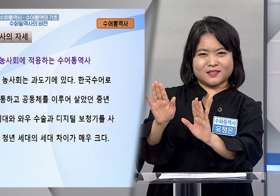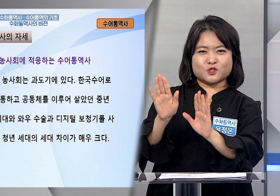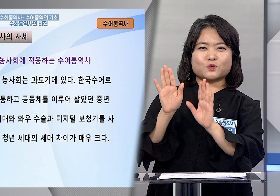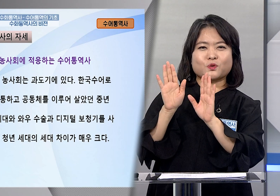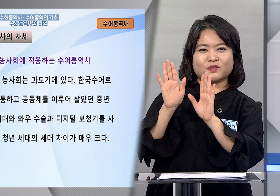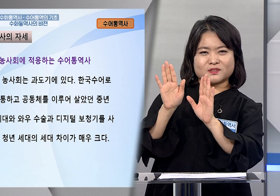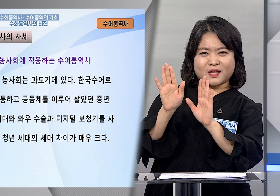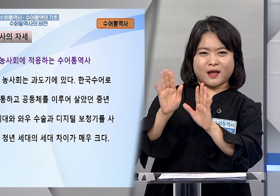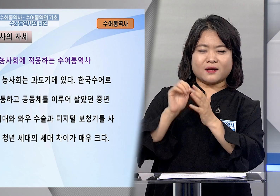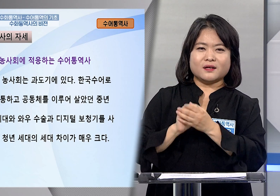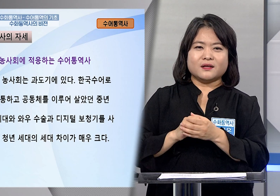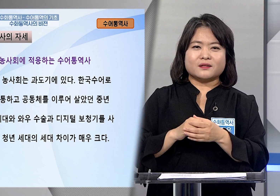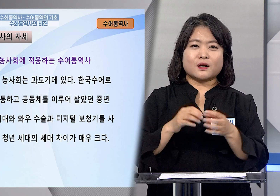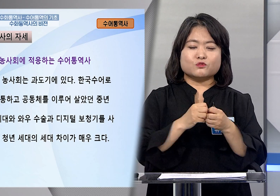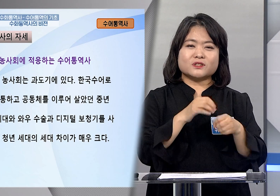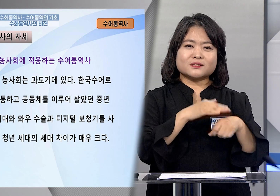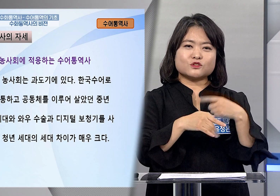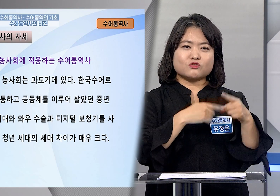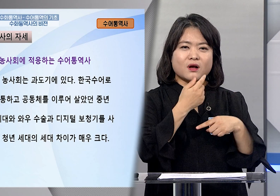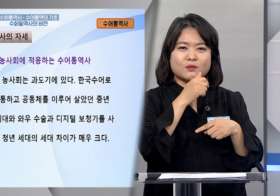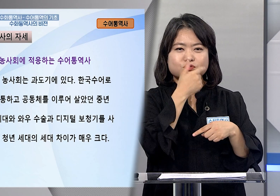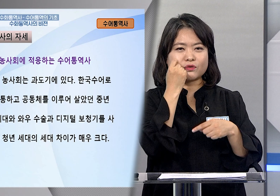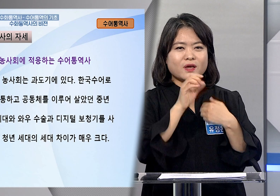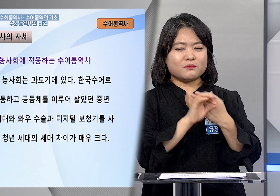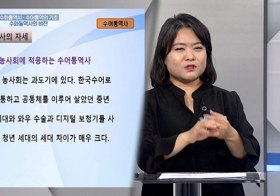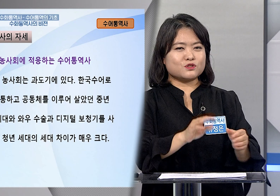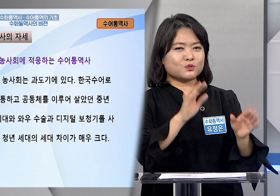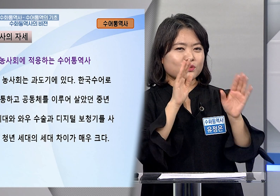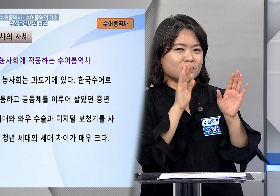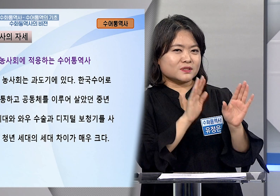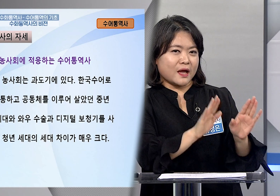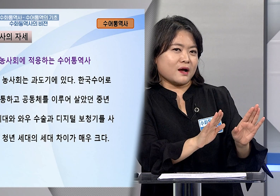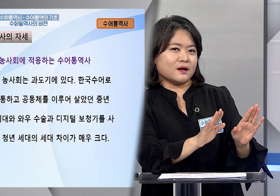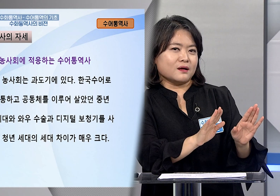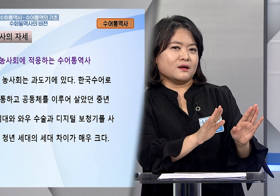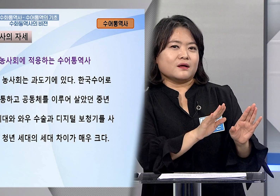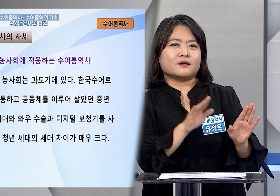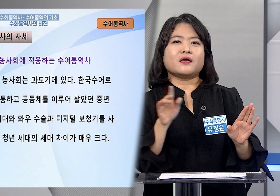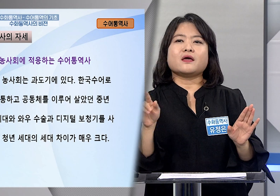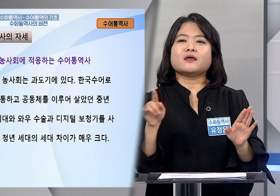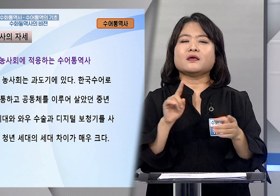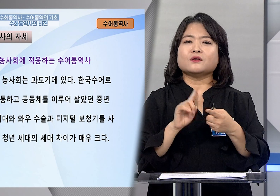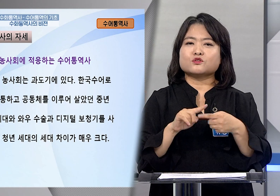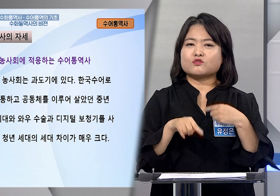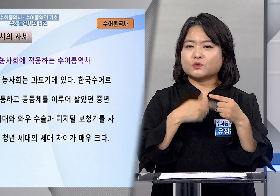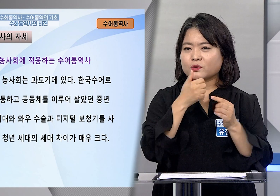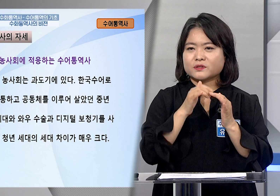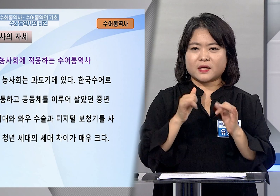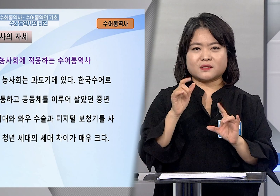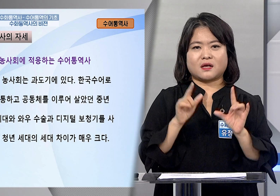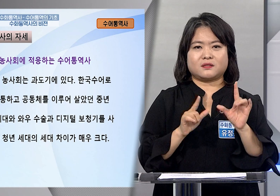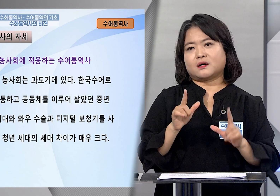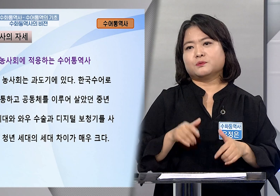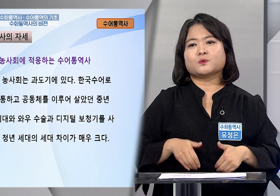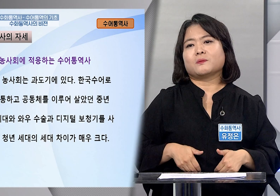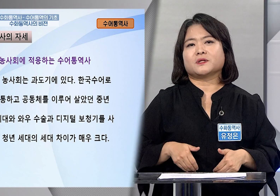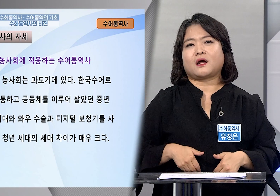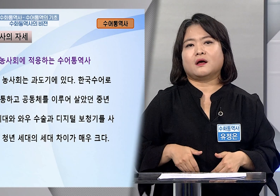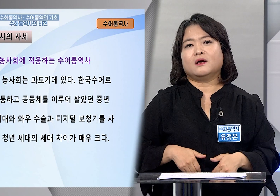이쪽 통역은 사양. 내가 문장식 수화가 부족해 하면 이쪽 통역은 사양. 예, 수화 통역사의 자세가 필요합니다.